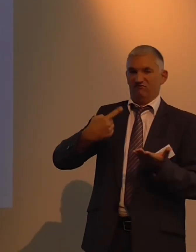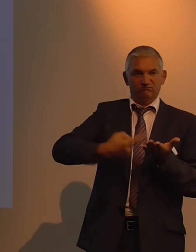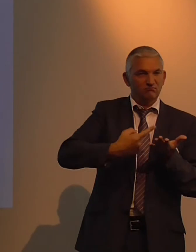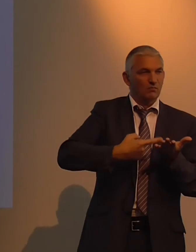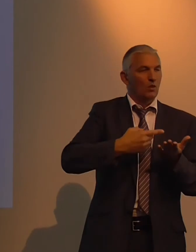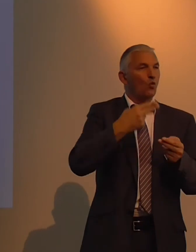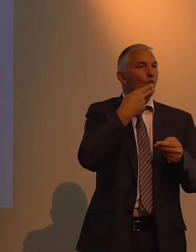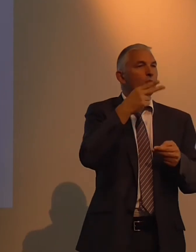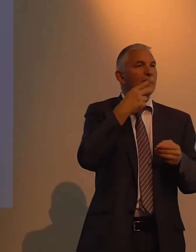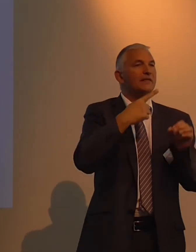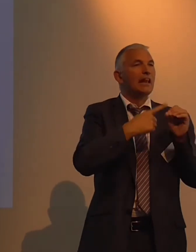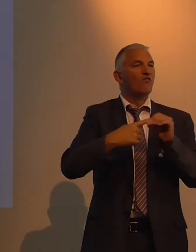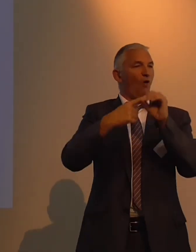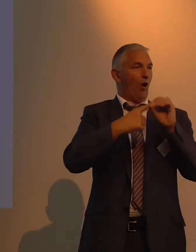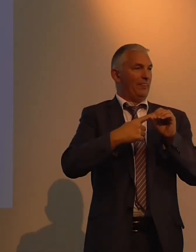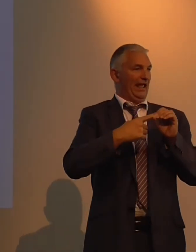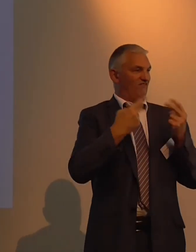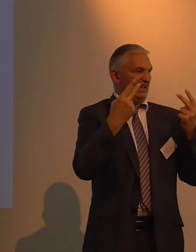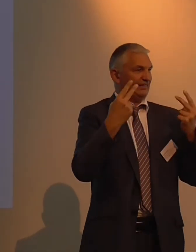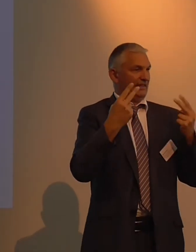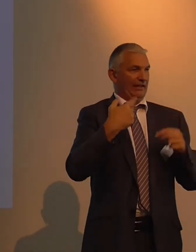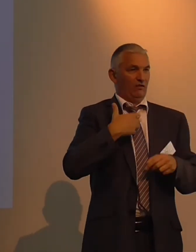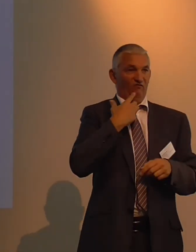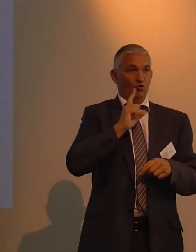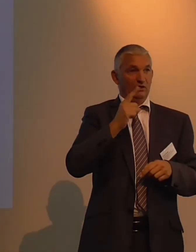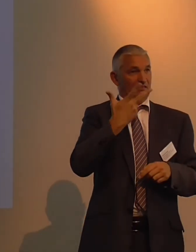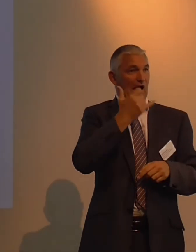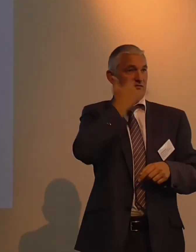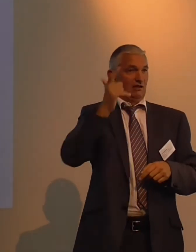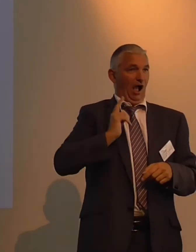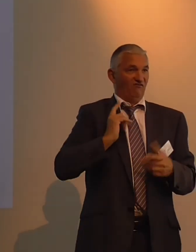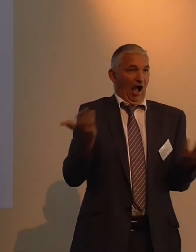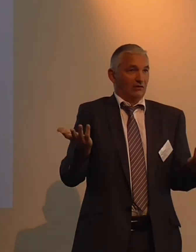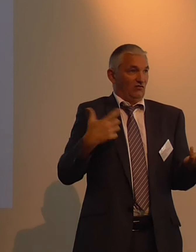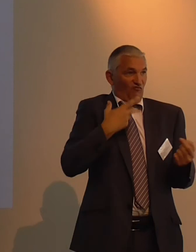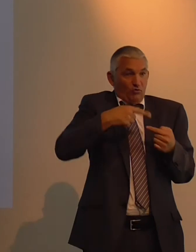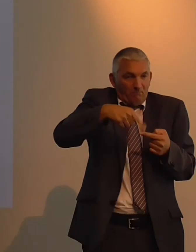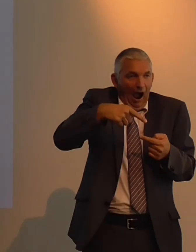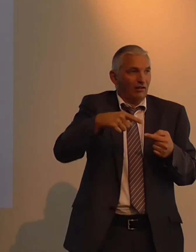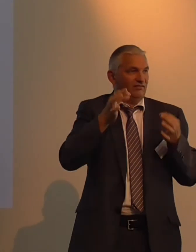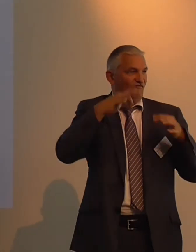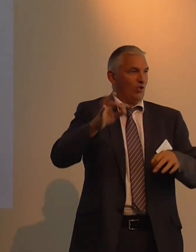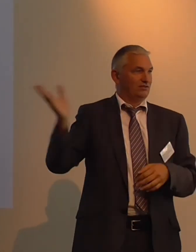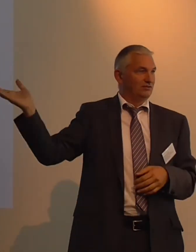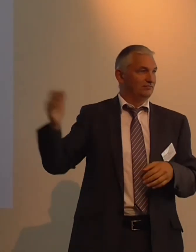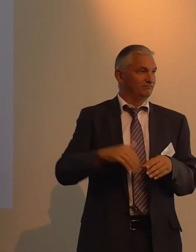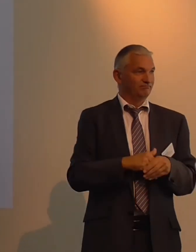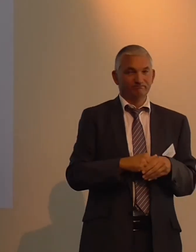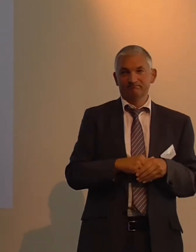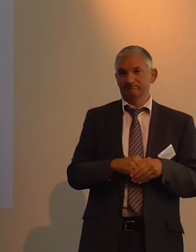der Fall ist. Und insofern fordern wir, die Untertitelquote wirklich festzulegen. Und wir möchten jetzt nicht noch warten,